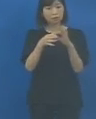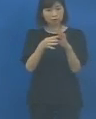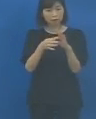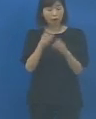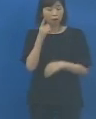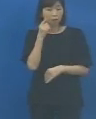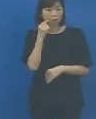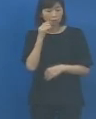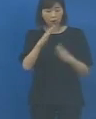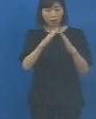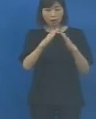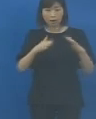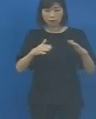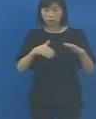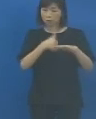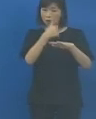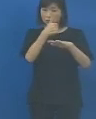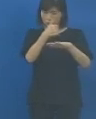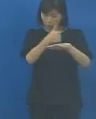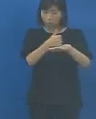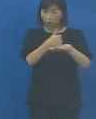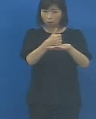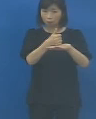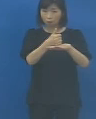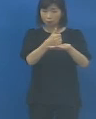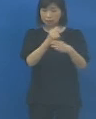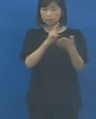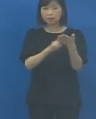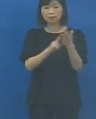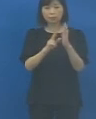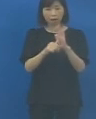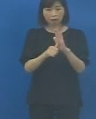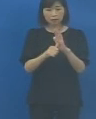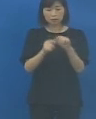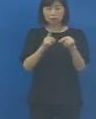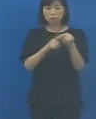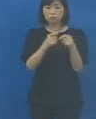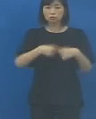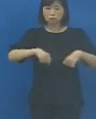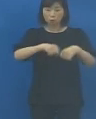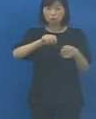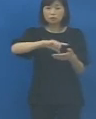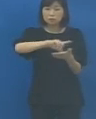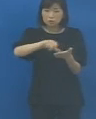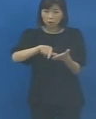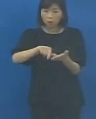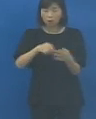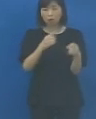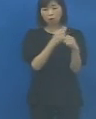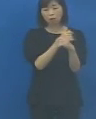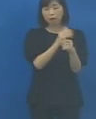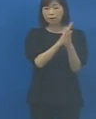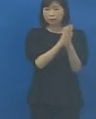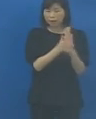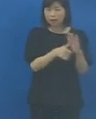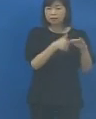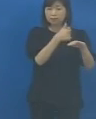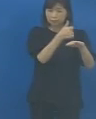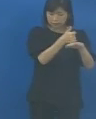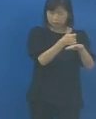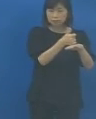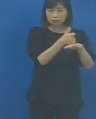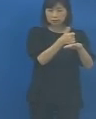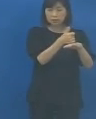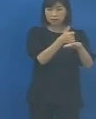会長に就任をされるということになれば、中国地方では岡山県の知事の長野志